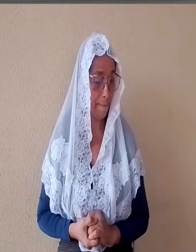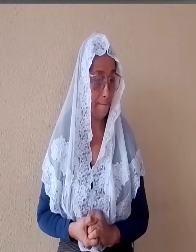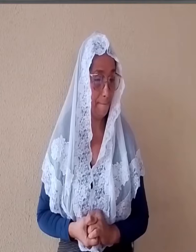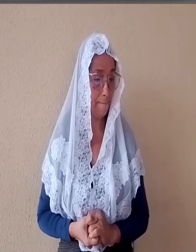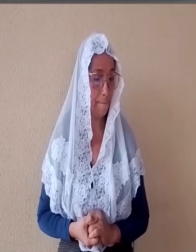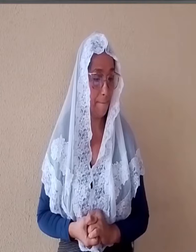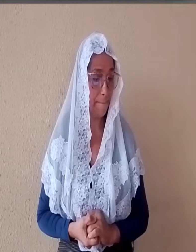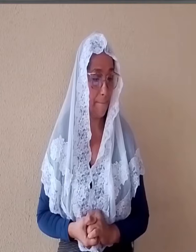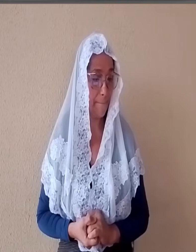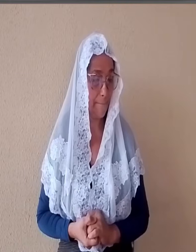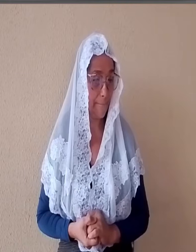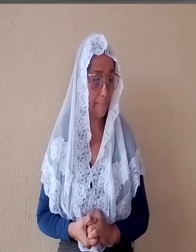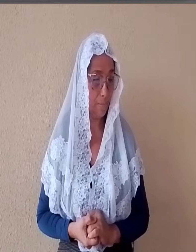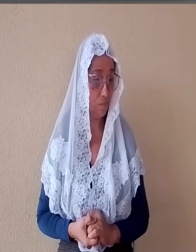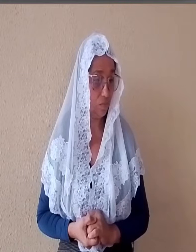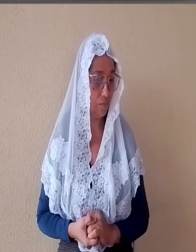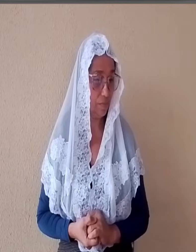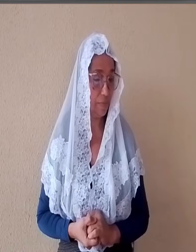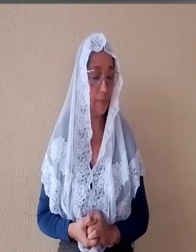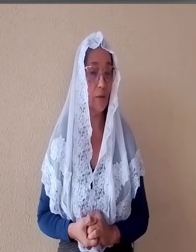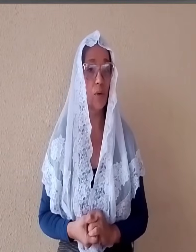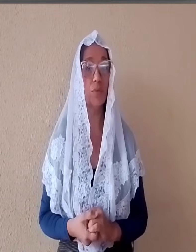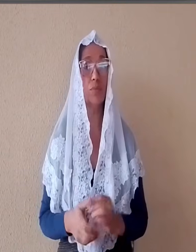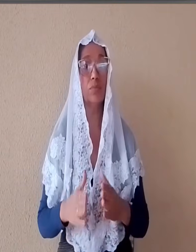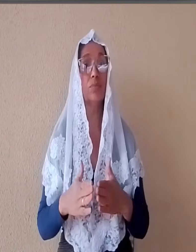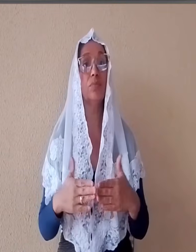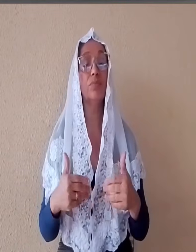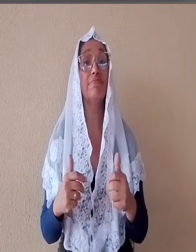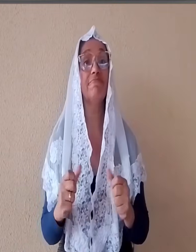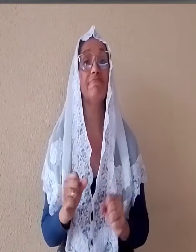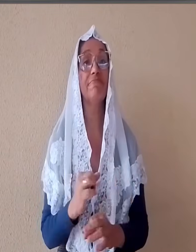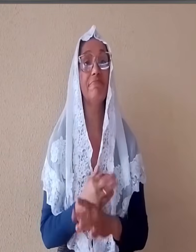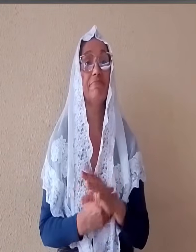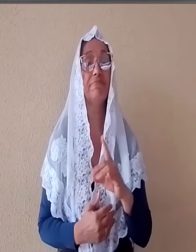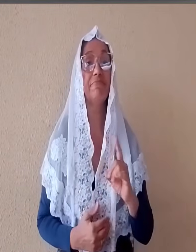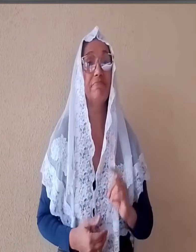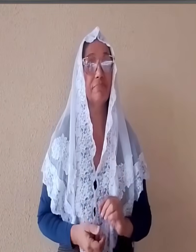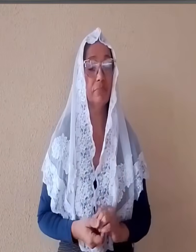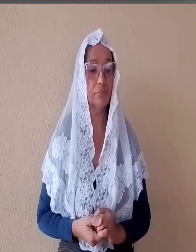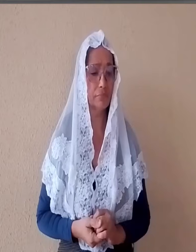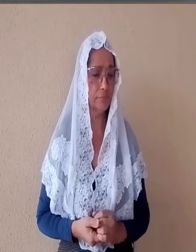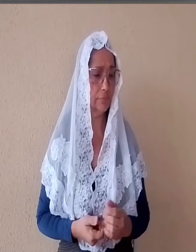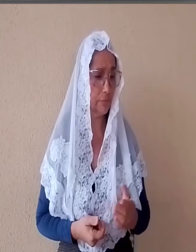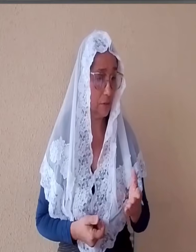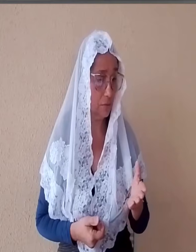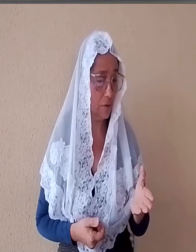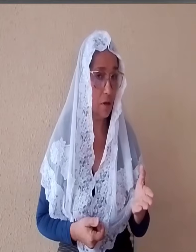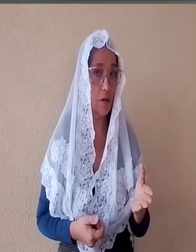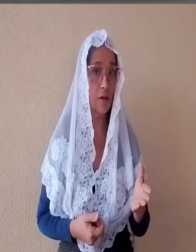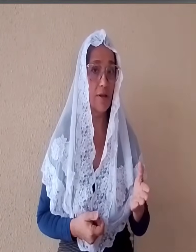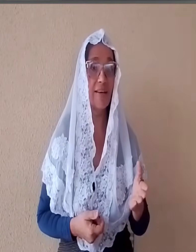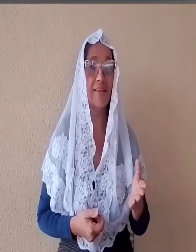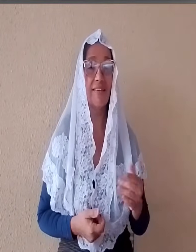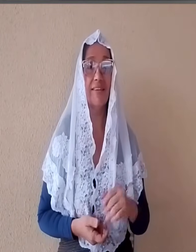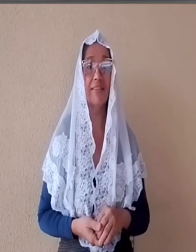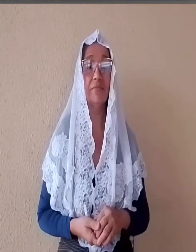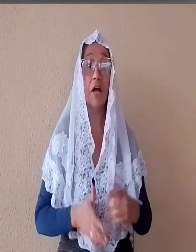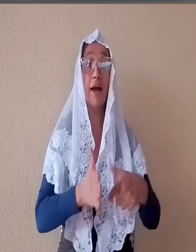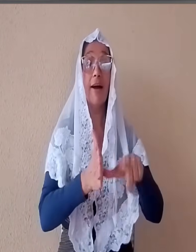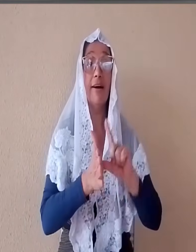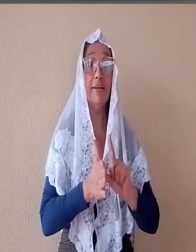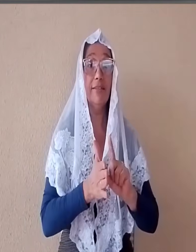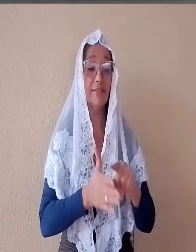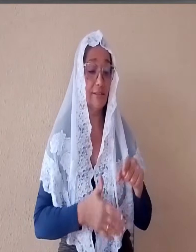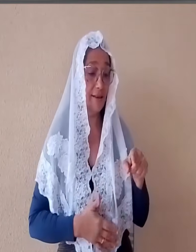gibeonitas também. E quando o Senhor Josué viu aquele sol, irmão, ele olhou para o céu e falou: Senhor, o que vai ser